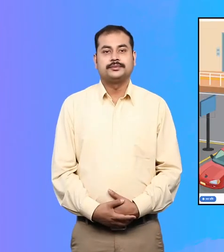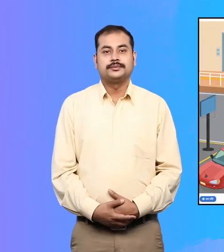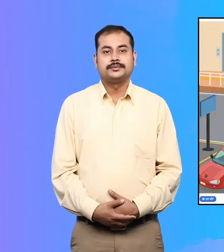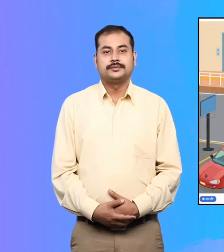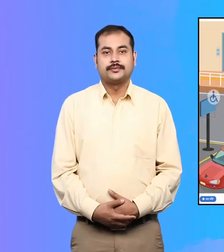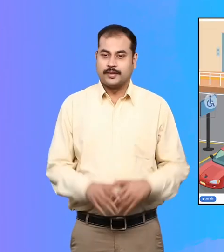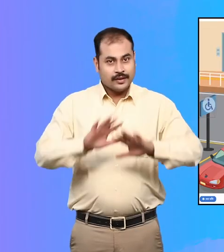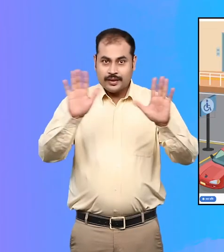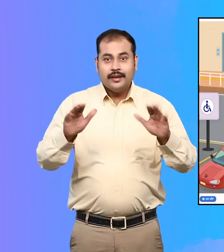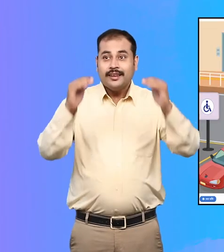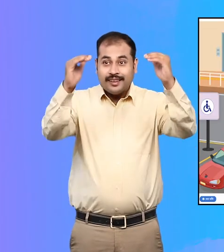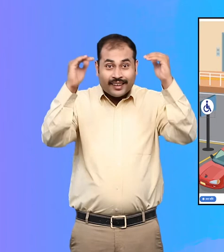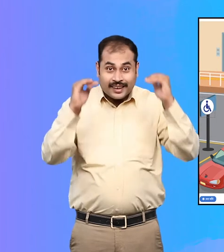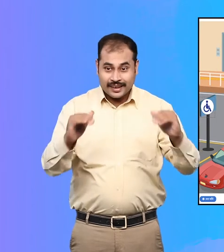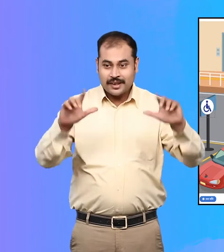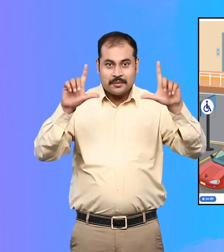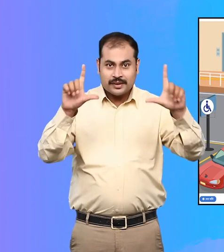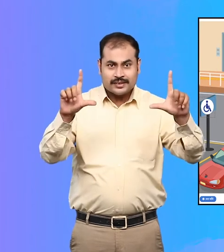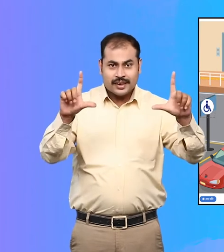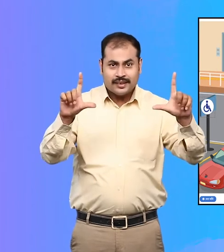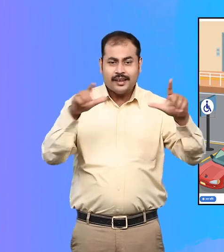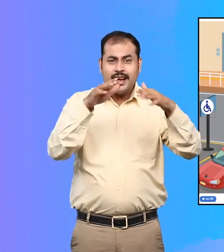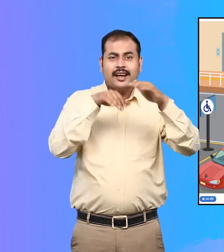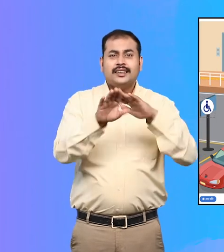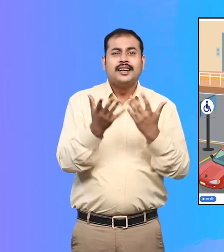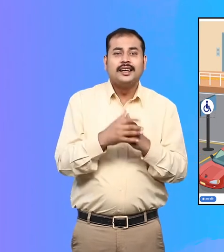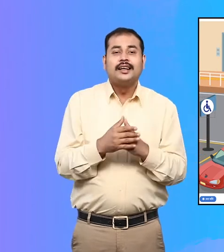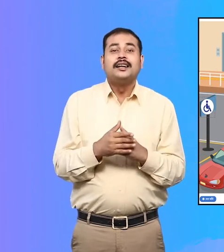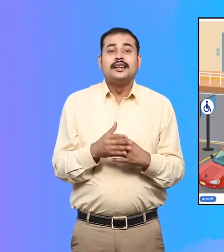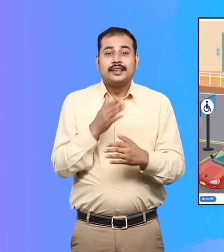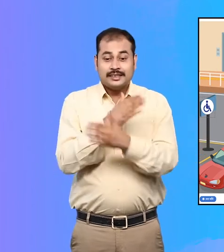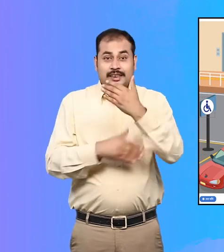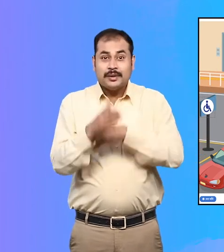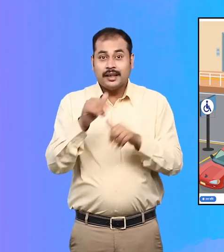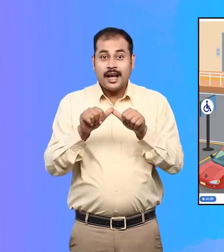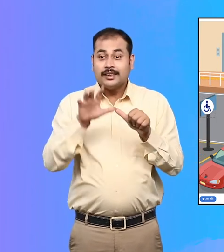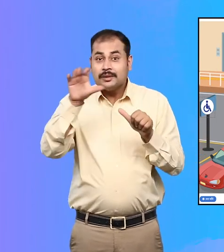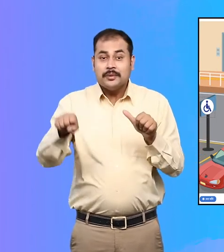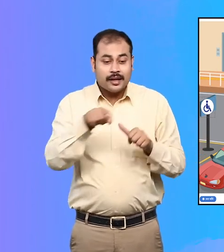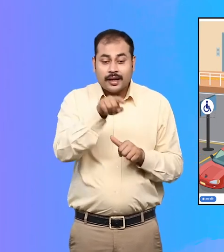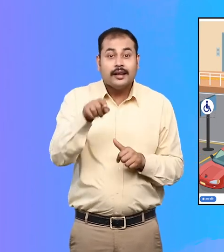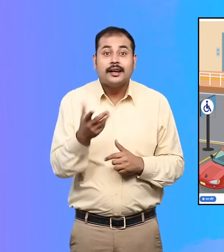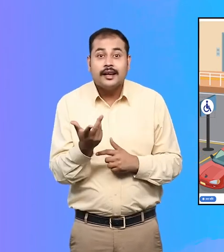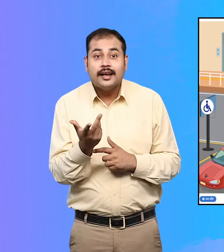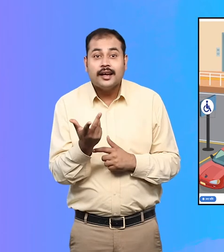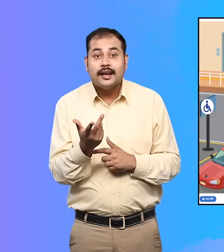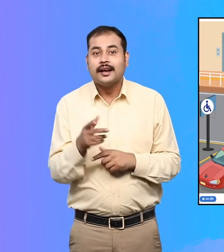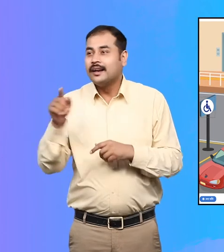कि विकलांग लोगों के लिए मॉल को सुलभ बनाने के लिए अपनी सही स्थानों पर विभिन्न